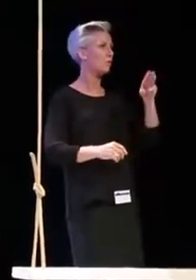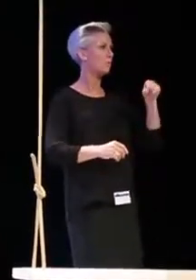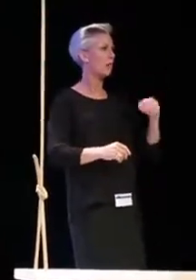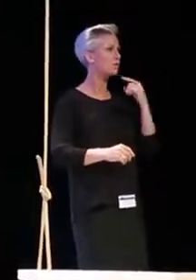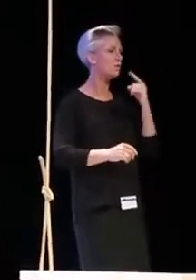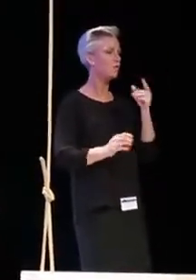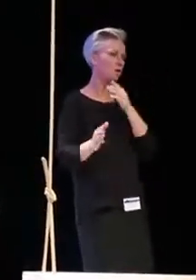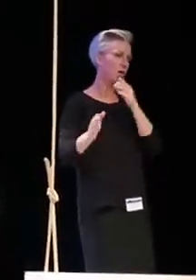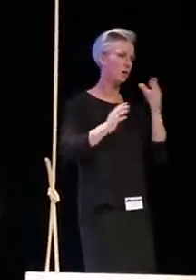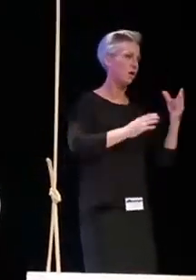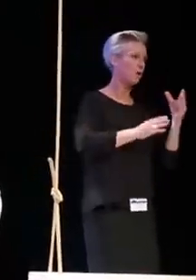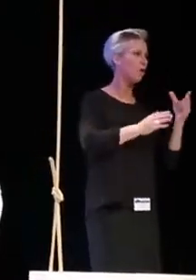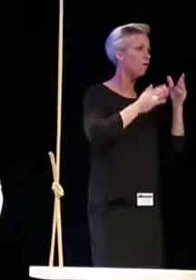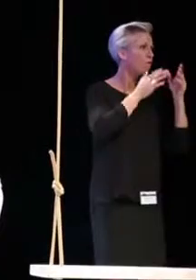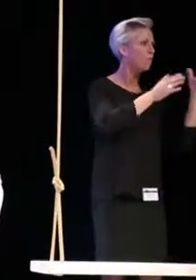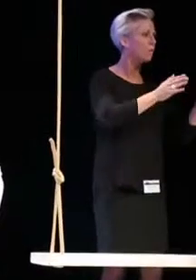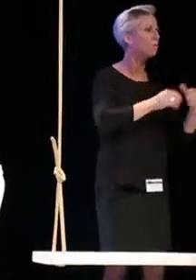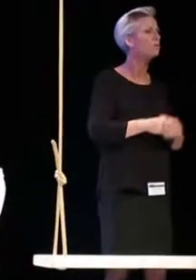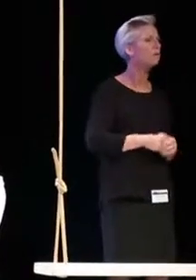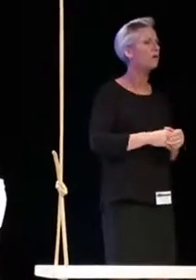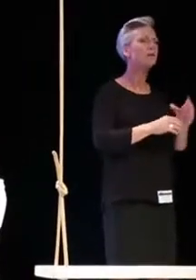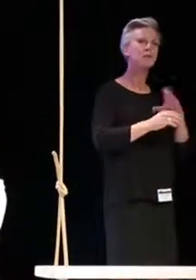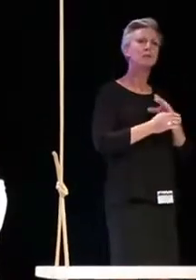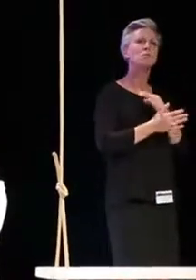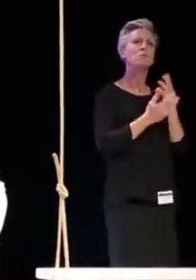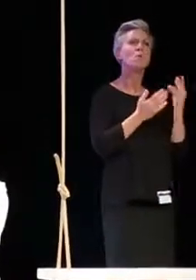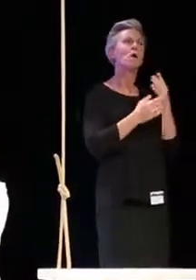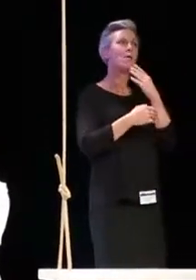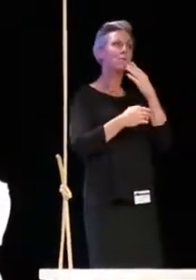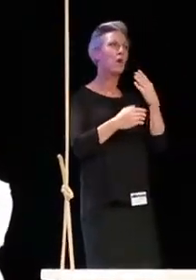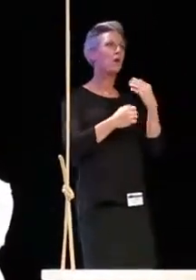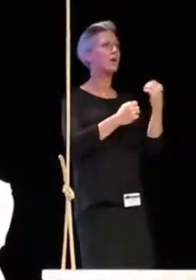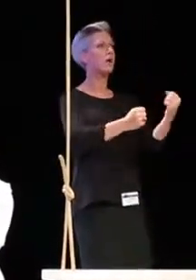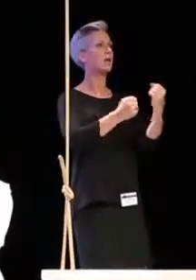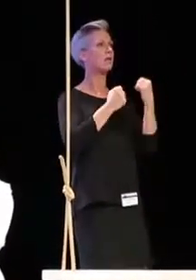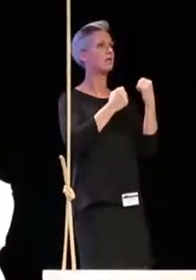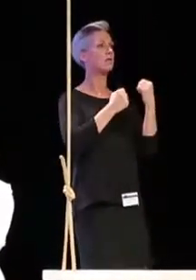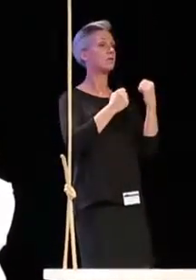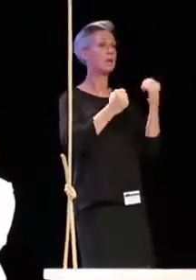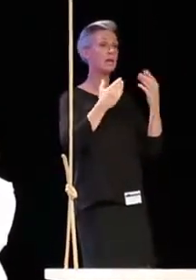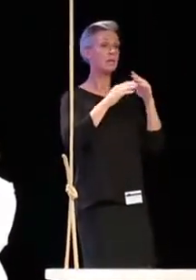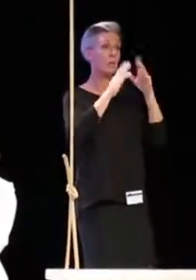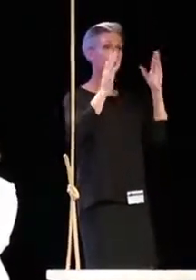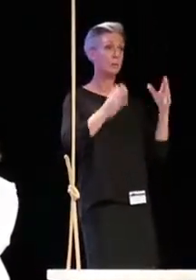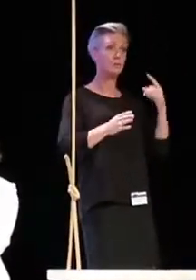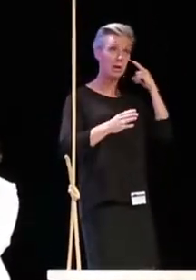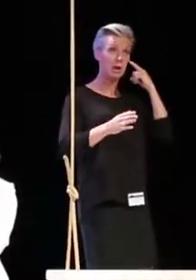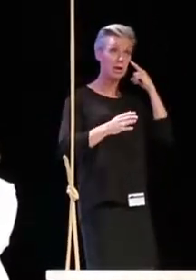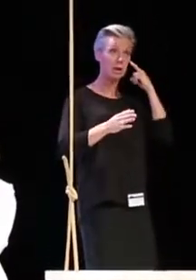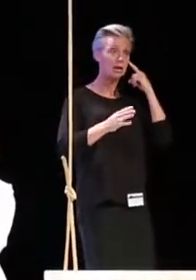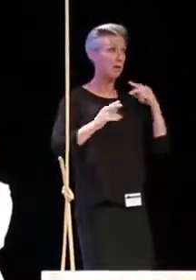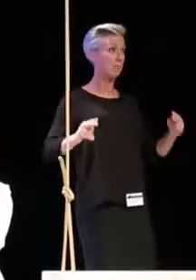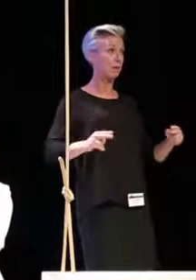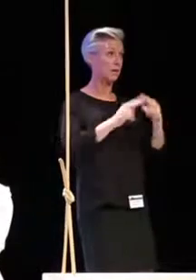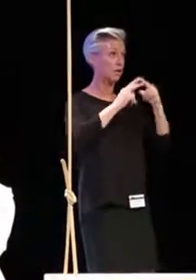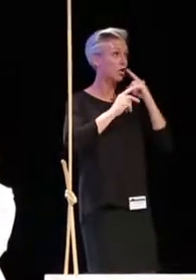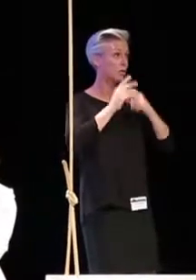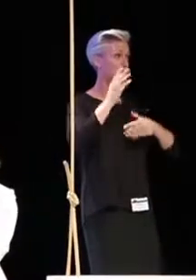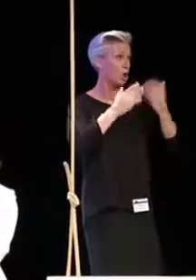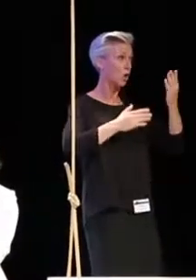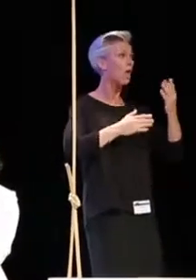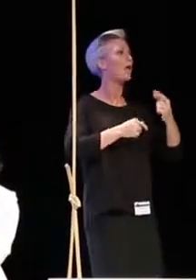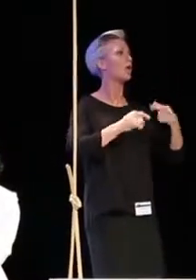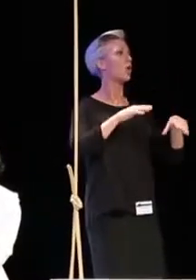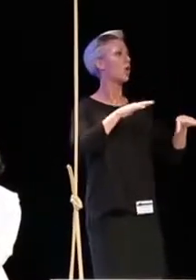avtalet är ju inte allt. Det finns ju många andra goda krafter. Och vi leker med klimathustanken, liksom, Parisavtalet är golvet. Väggar och tak